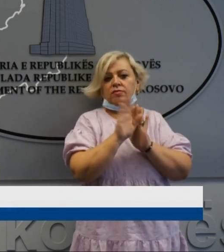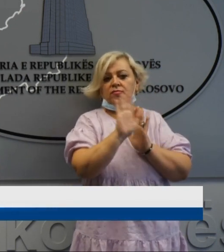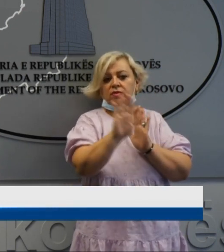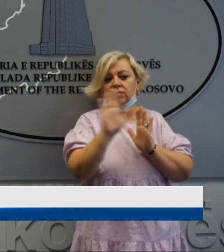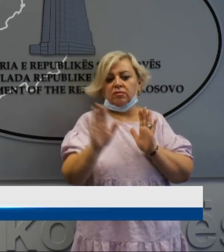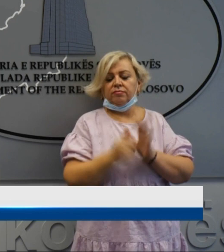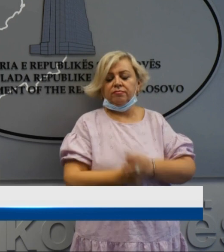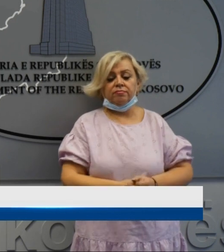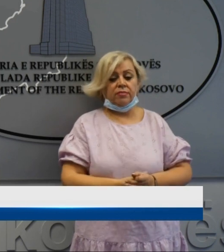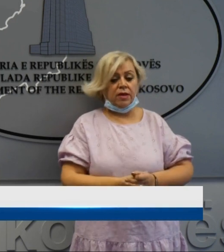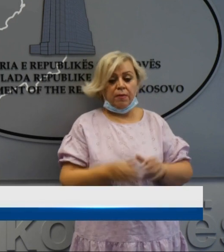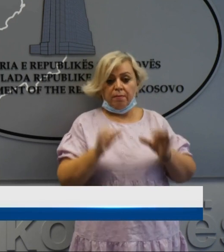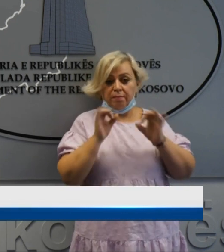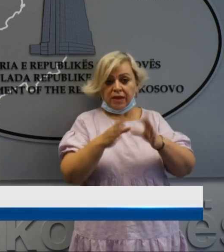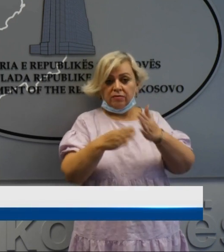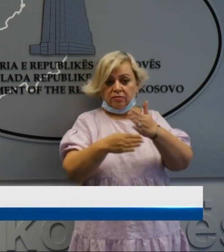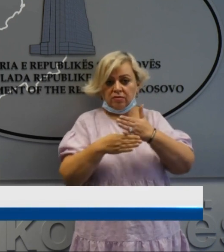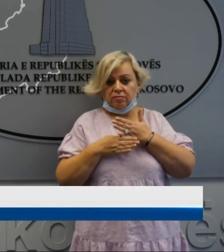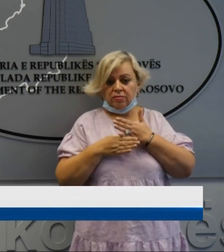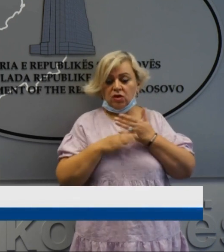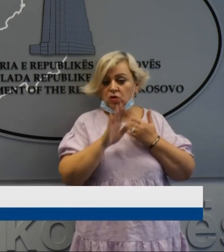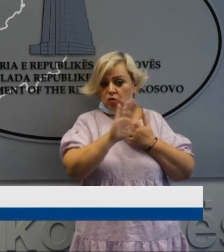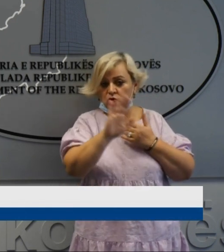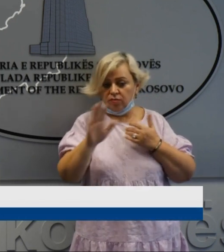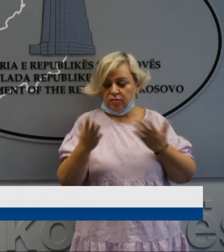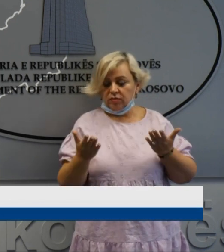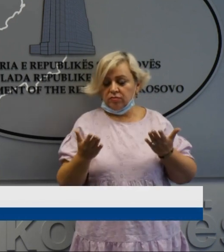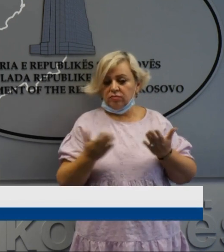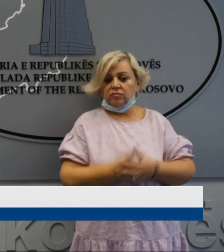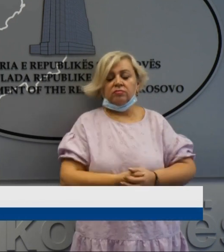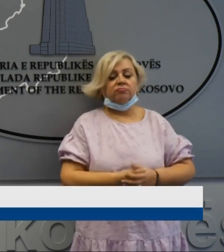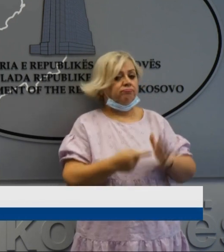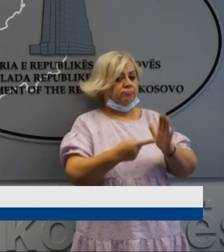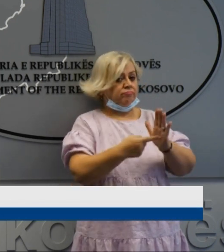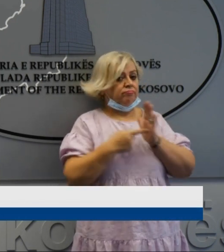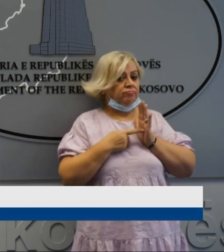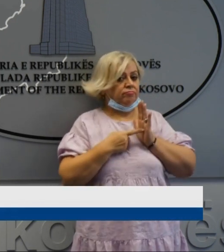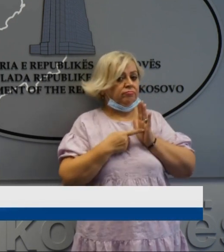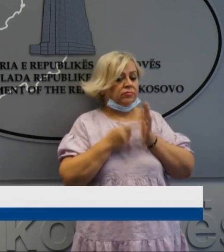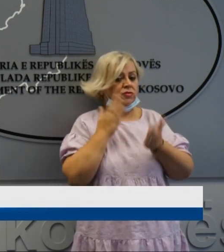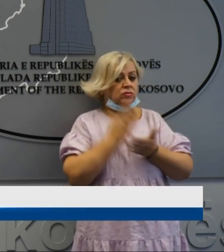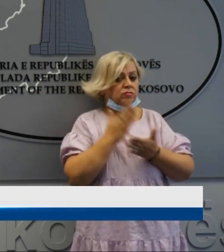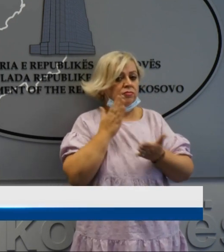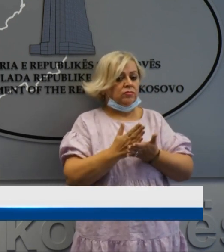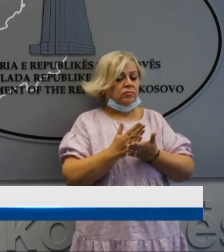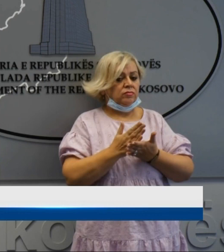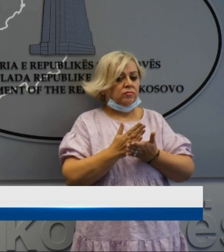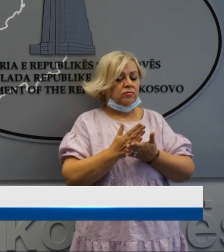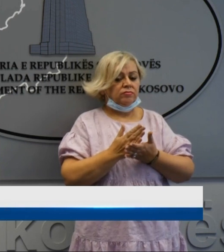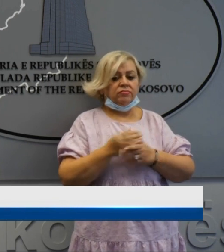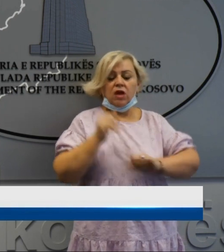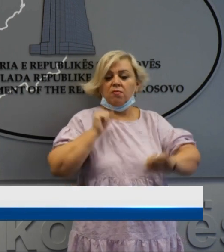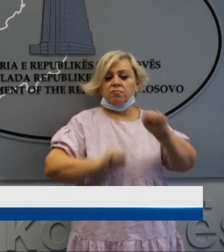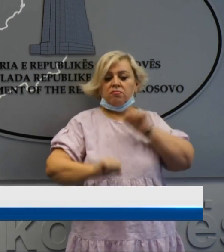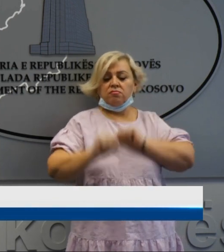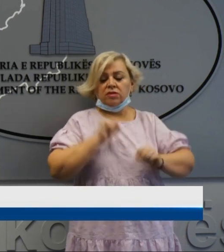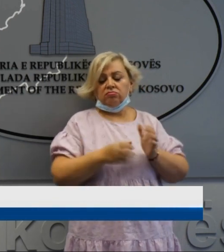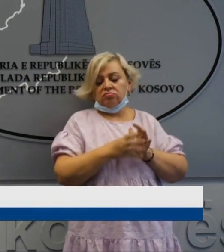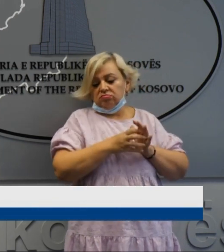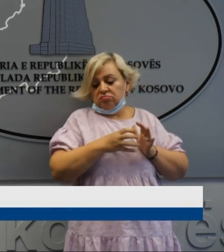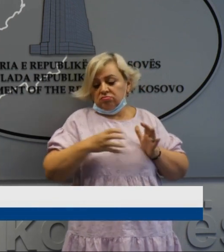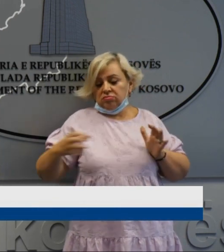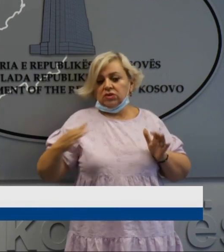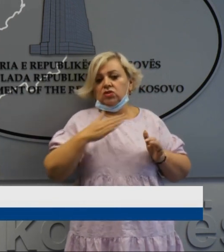Pa ndihmën e juve, ashtu siç e kemi dëshmuar çdo herë Kjo betejë do të zgjasë më